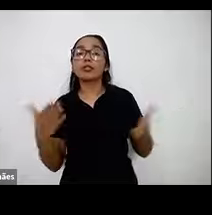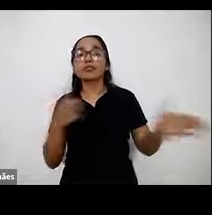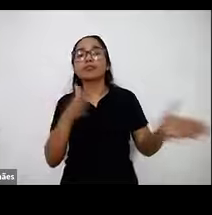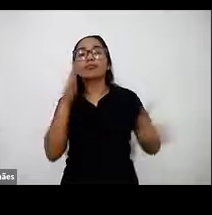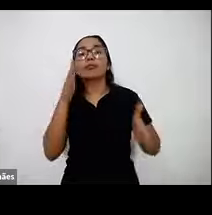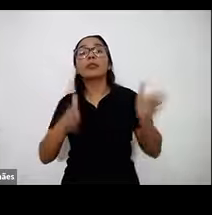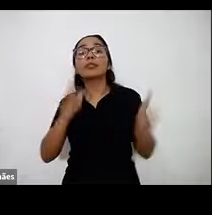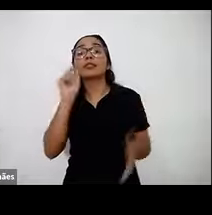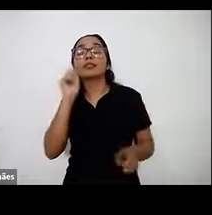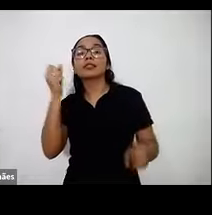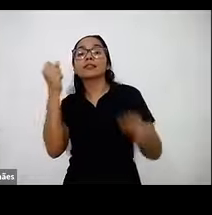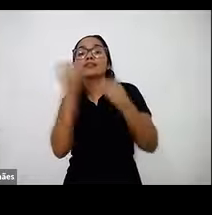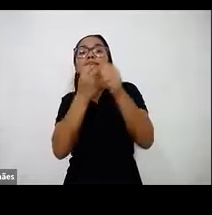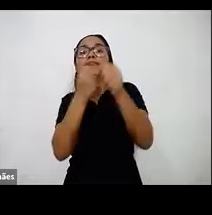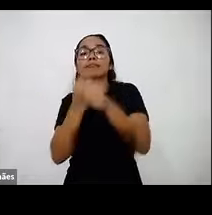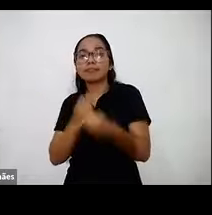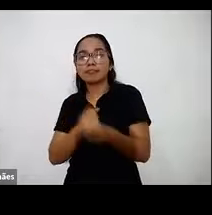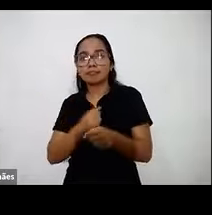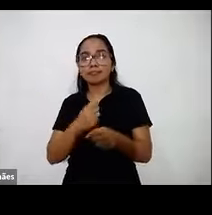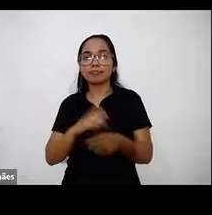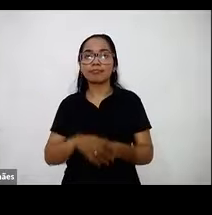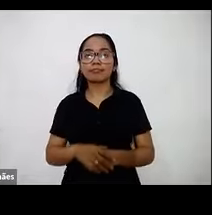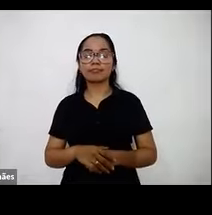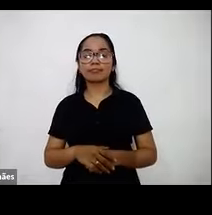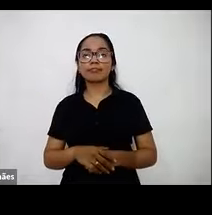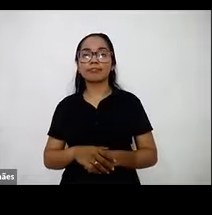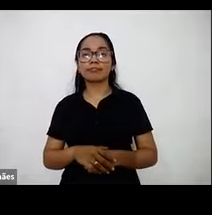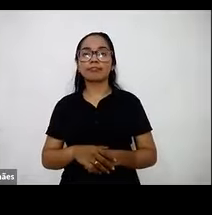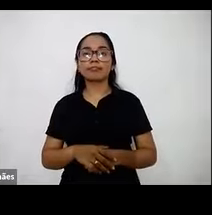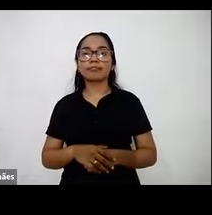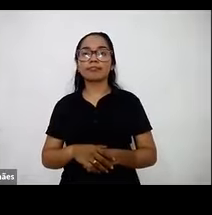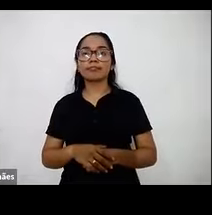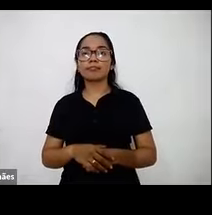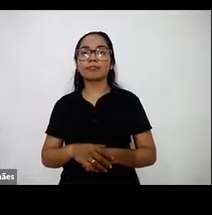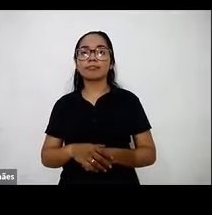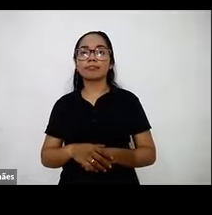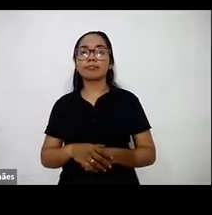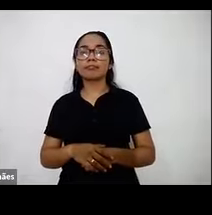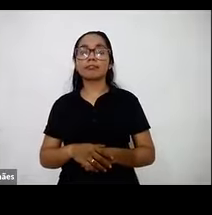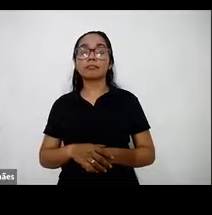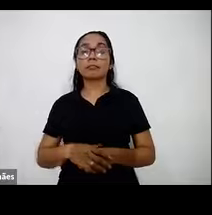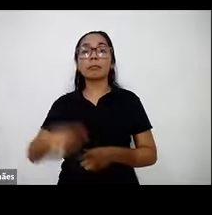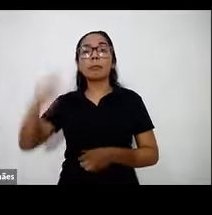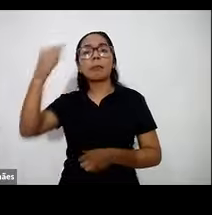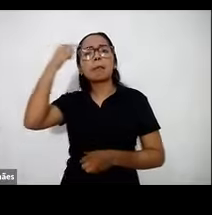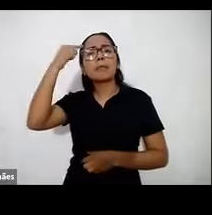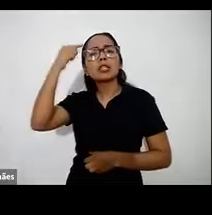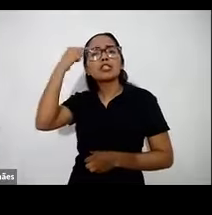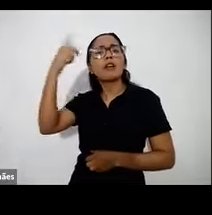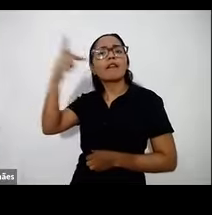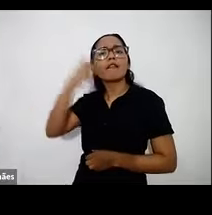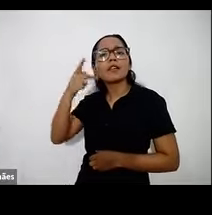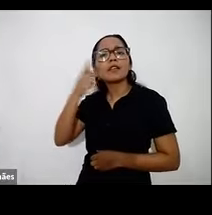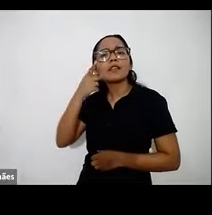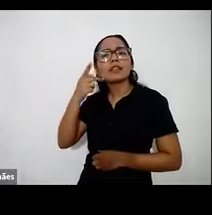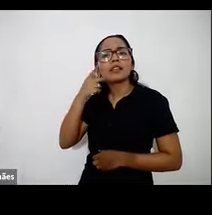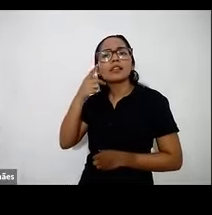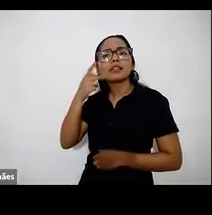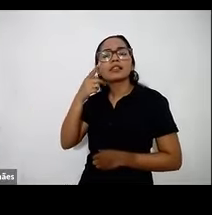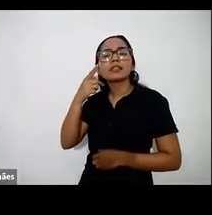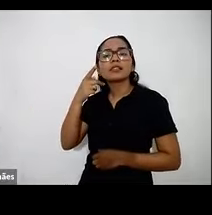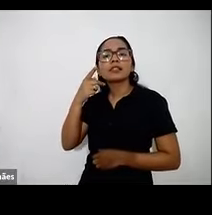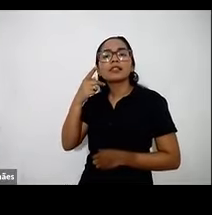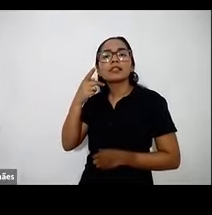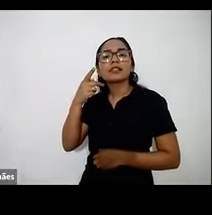de um projeto de campanha, né, para Fortaleza, pensando nesse território de Fortaleza, mas é também um projeto, eu